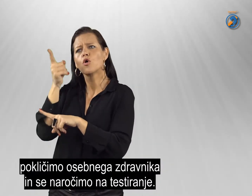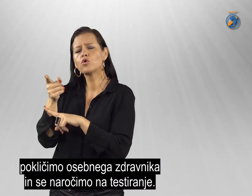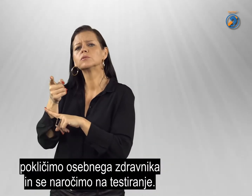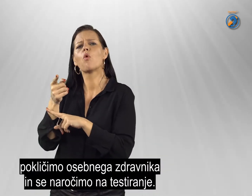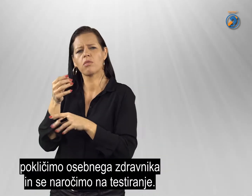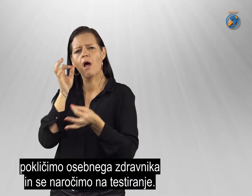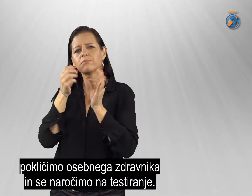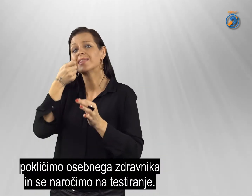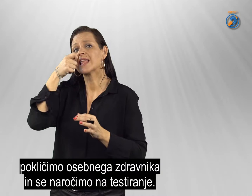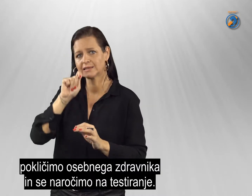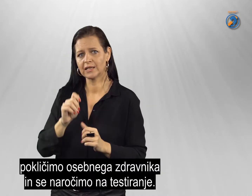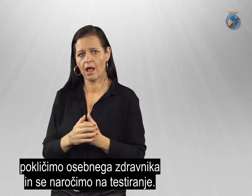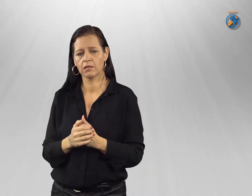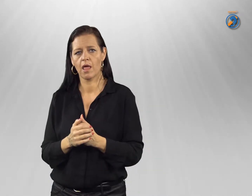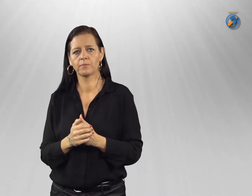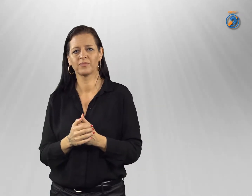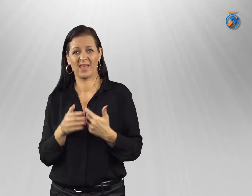testiranje.